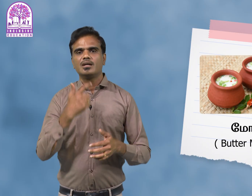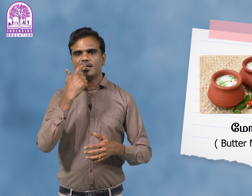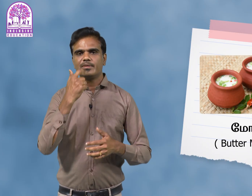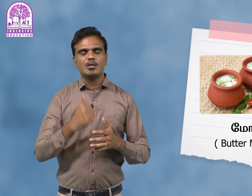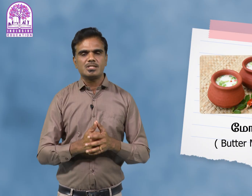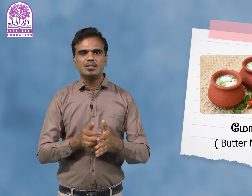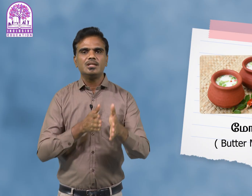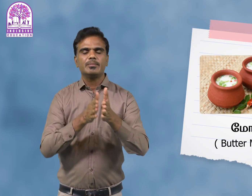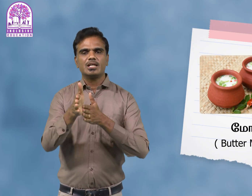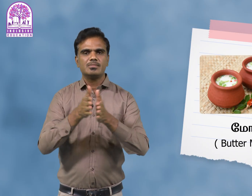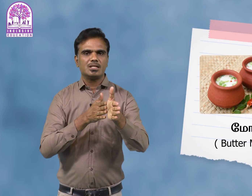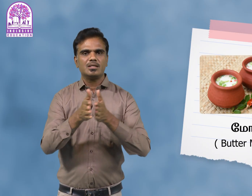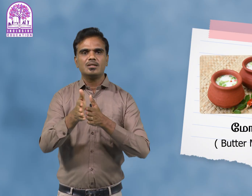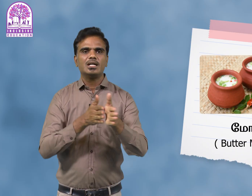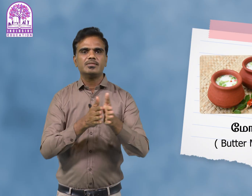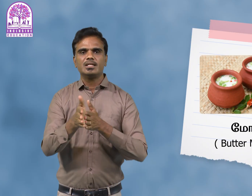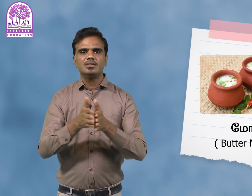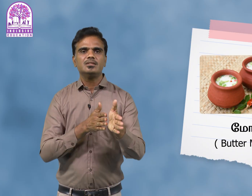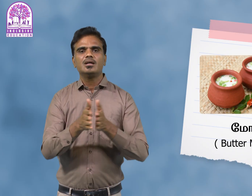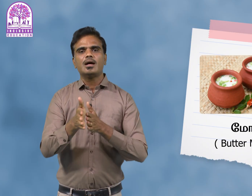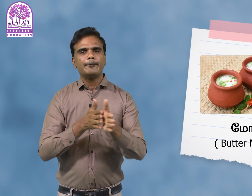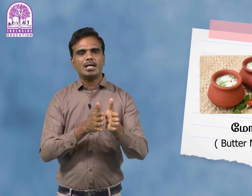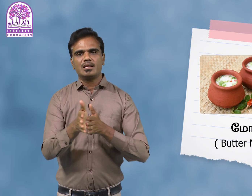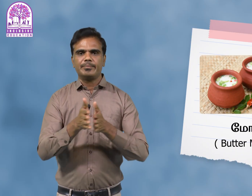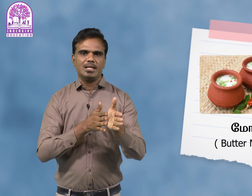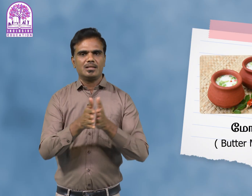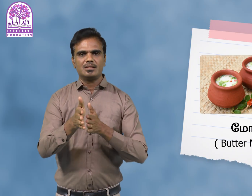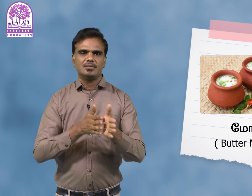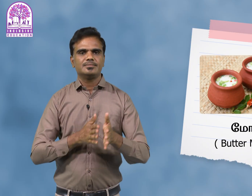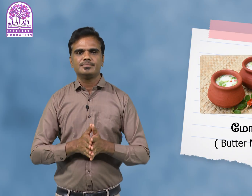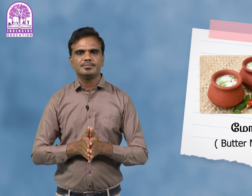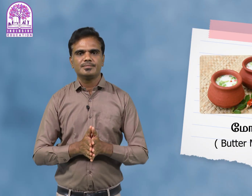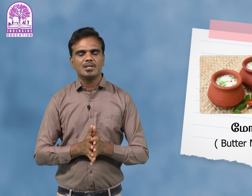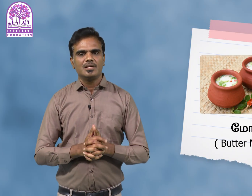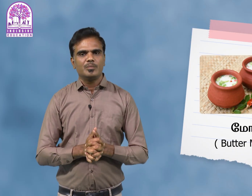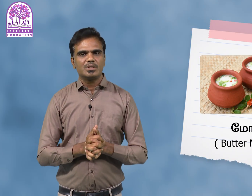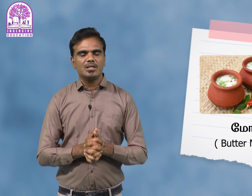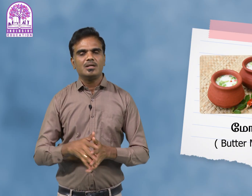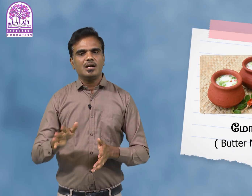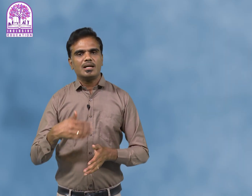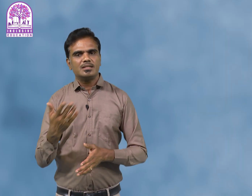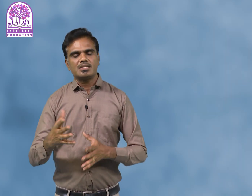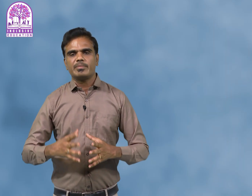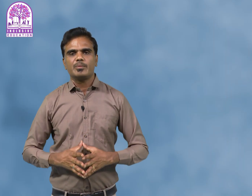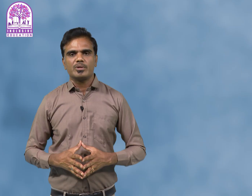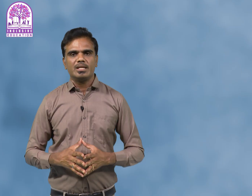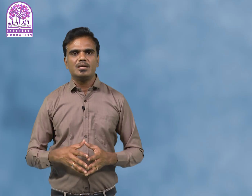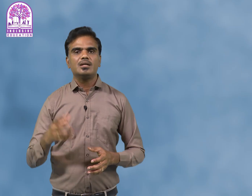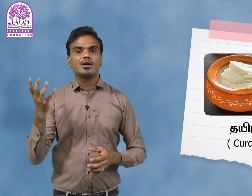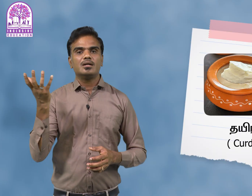இப்படி காமிச்சிட்டு நீங்கள் இப்படி காமிச்சிங்கன்னா அது வந்து என்னது, பட்டர் மில்க். புரியுதுங்களா? அடுத்து என்ன சைன் பார்க்க போகிறோம் அப்படின்னா கர்டு,